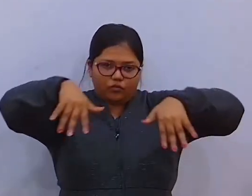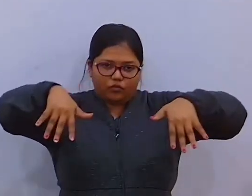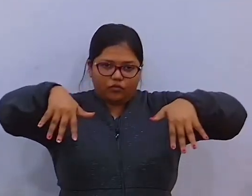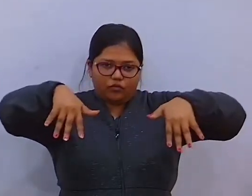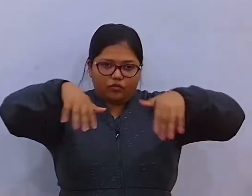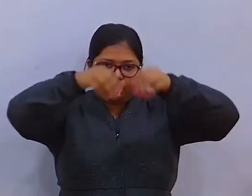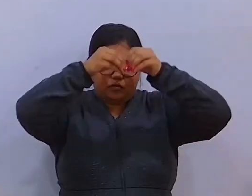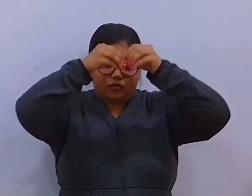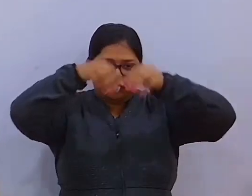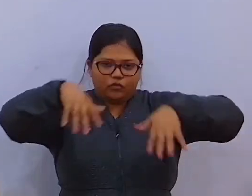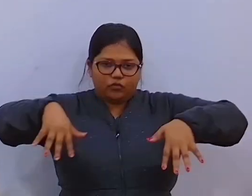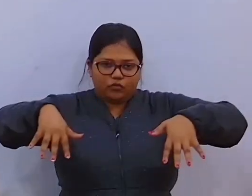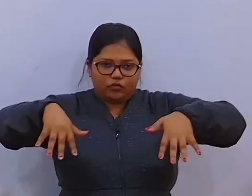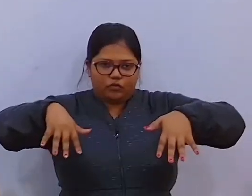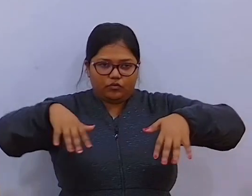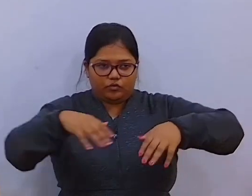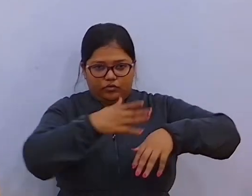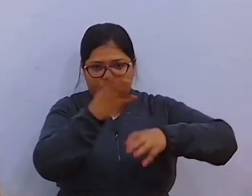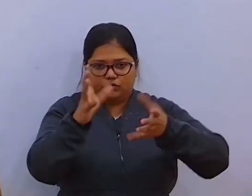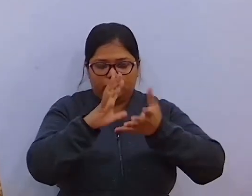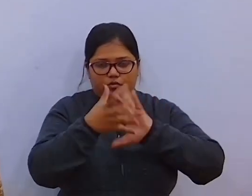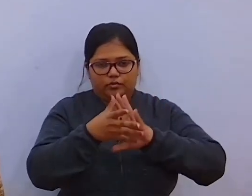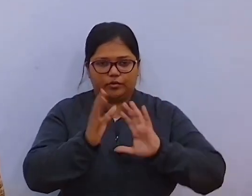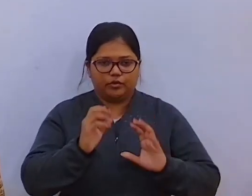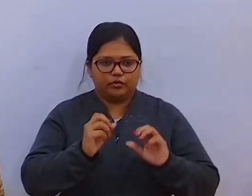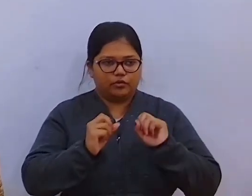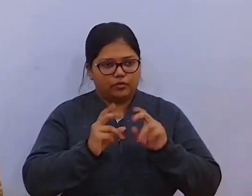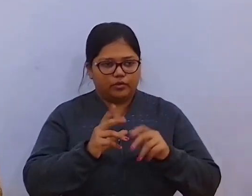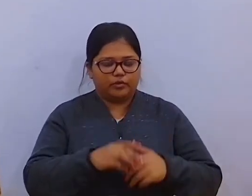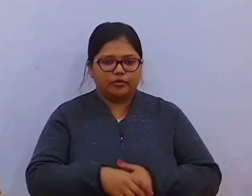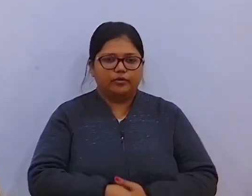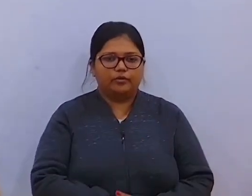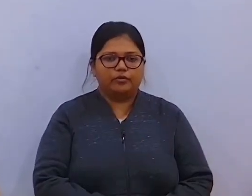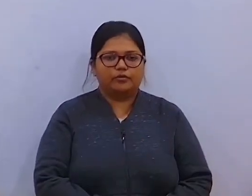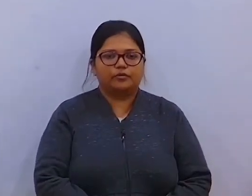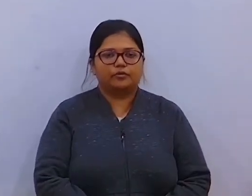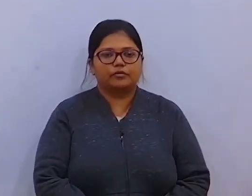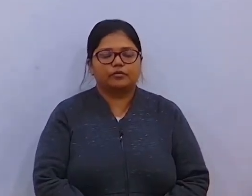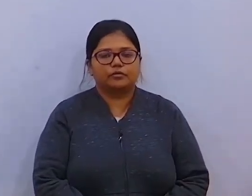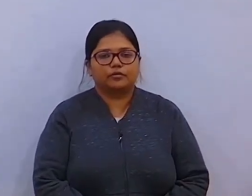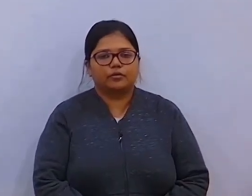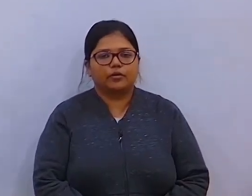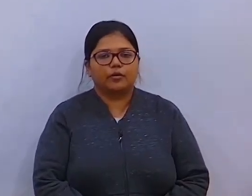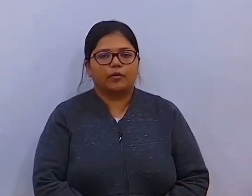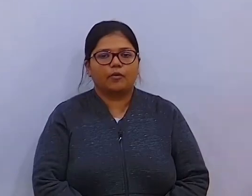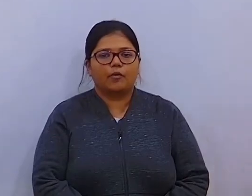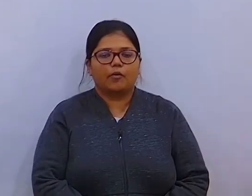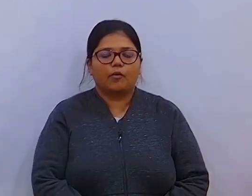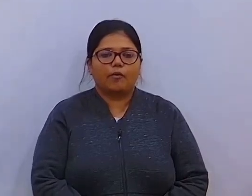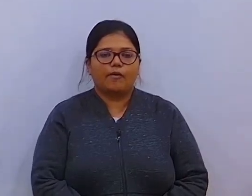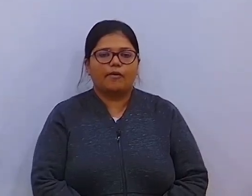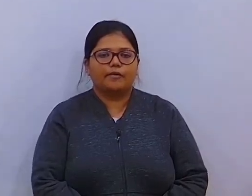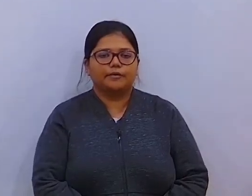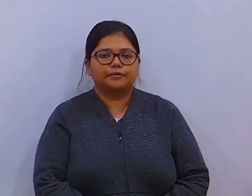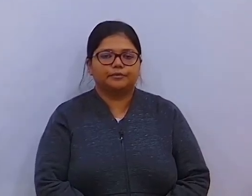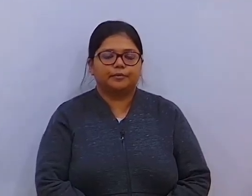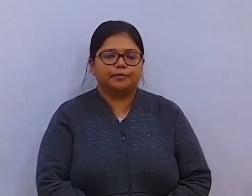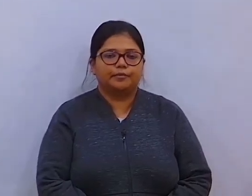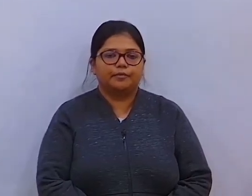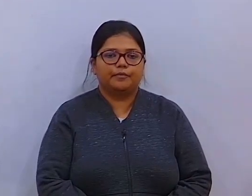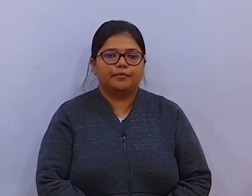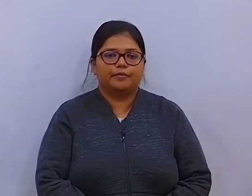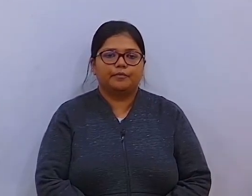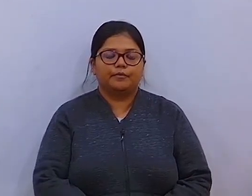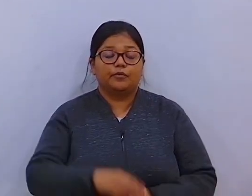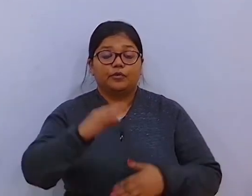इमेजिन करते हैं, जिसके सबसे ऊपरी पॉइंट को, पीक पॉइंट को क्या कहते हैं, उत्तरी ध्रुव। ठीक है, क्या कहते